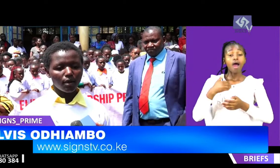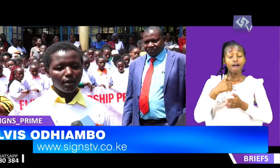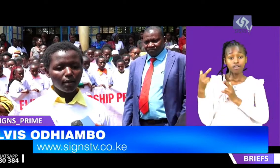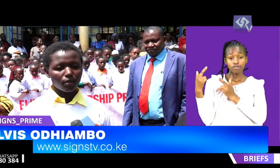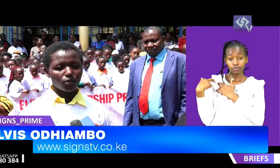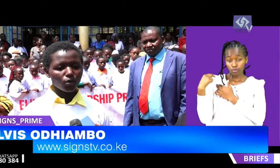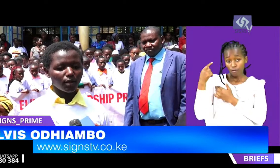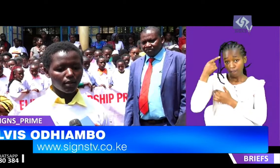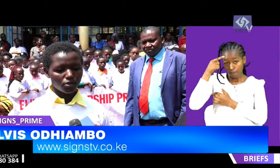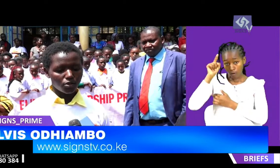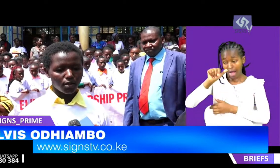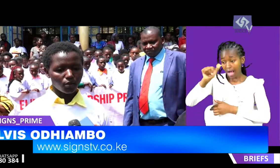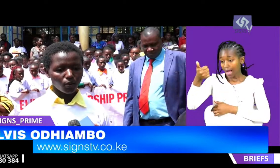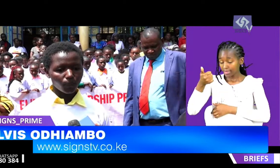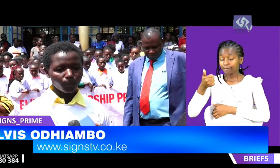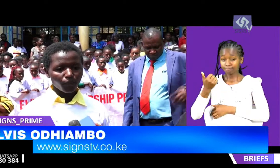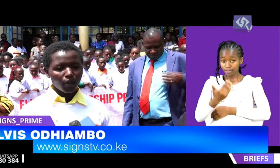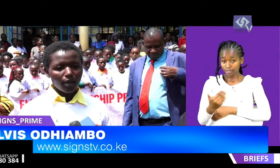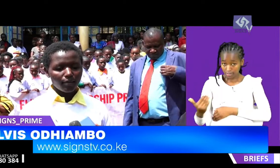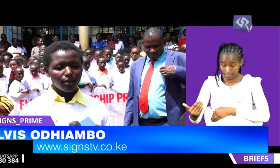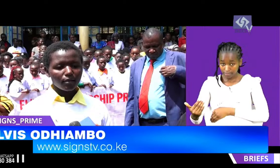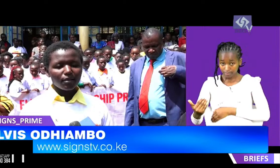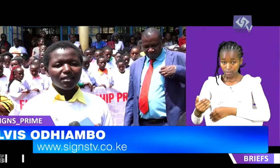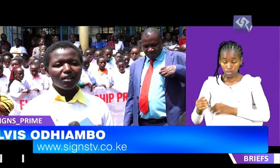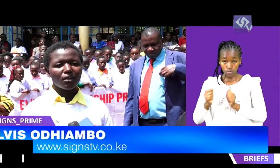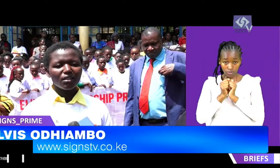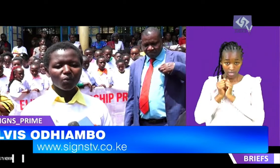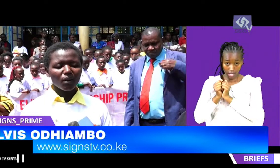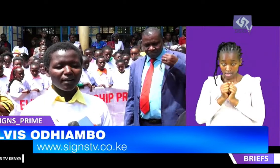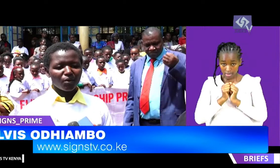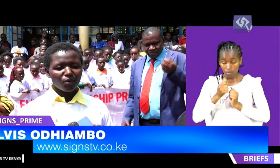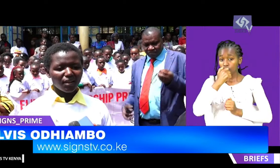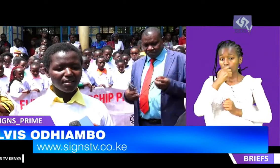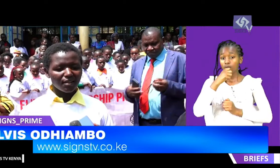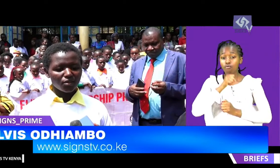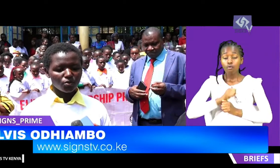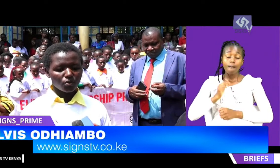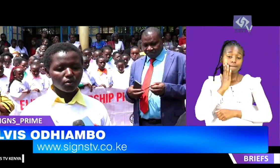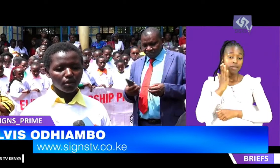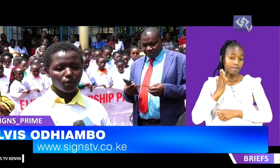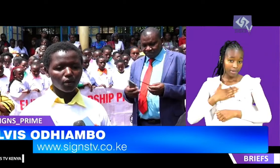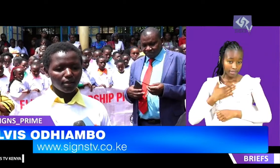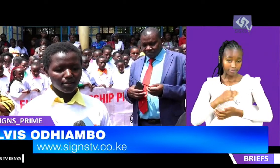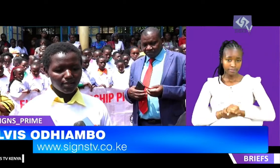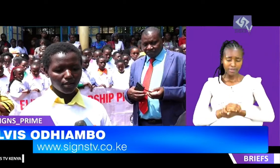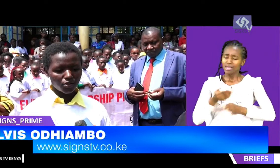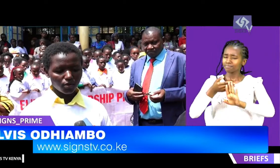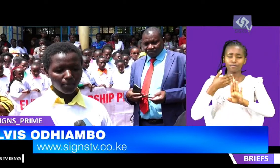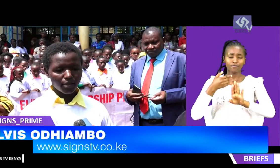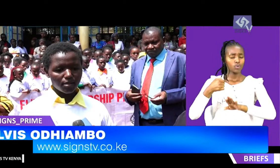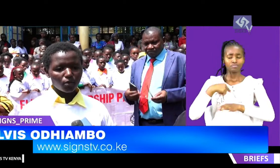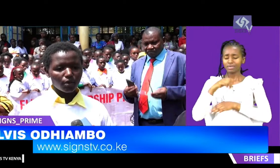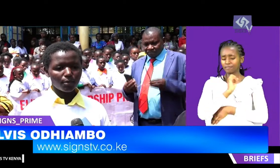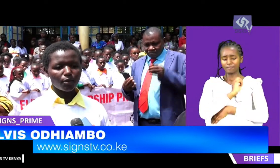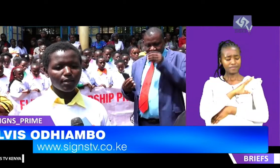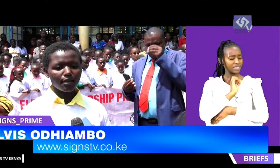tukiwa na shushangu, and then nilikuwa na uoga sana juu nilikuwa naona sitaenda shule, maisha yangu yamepotelea